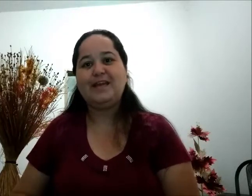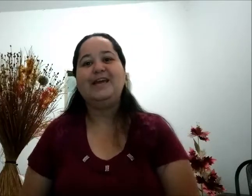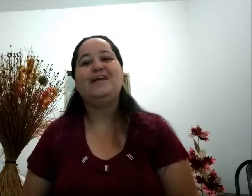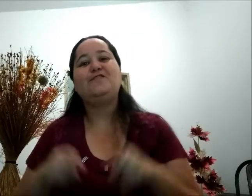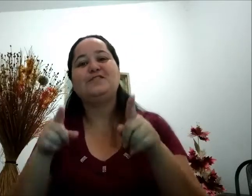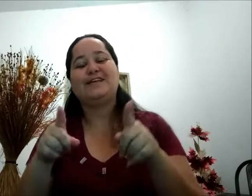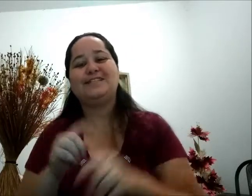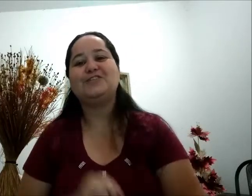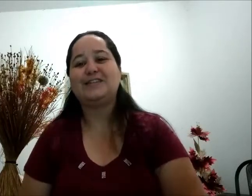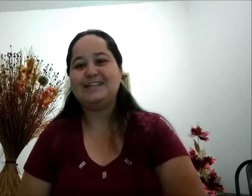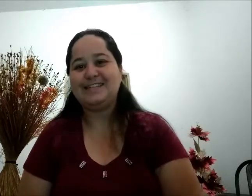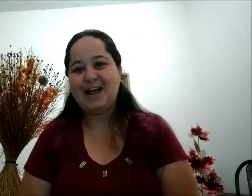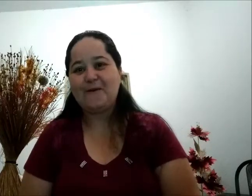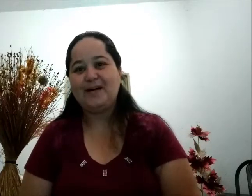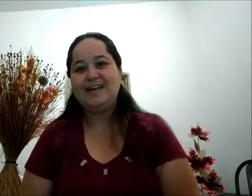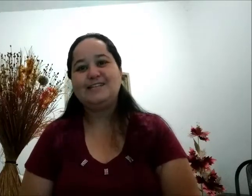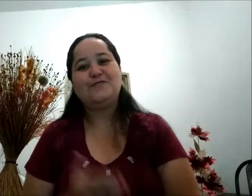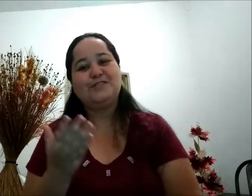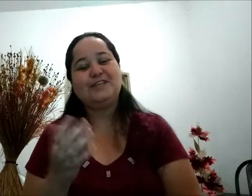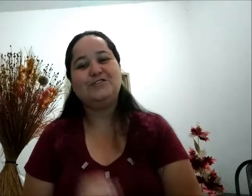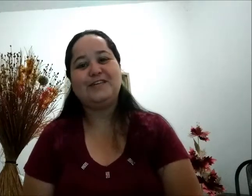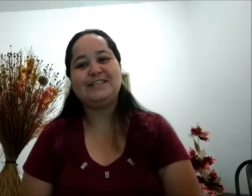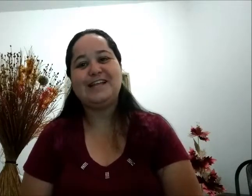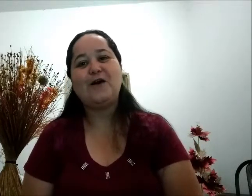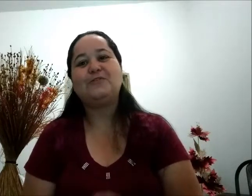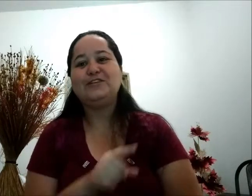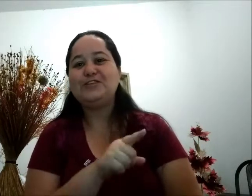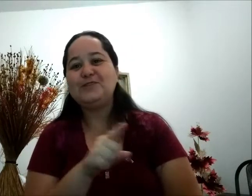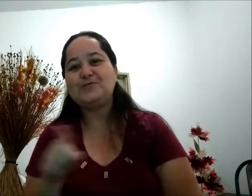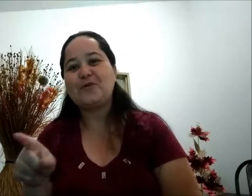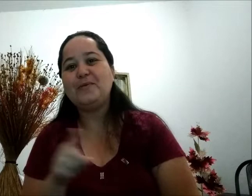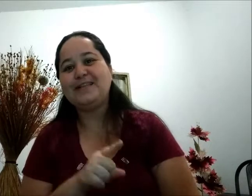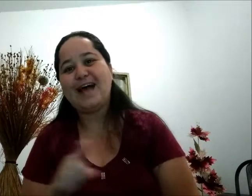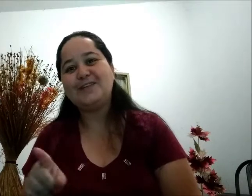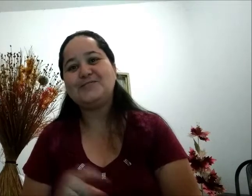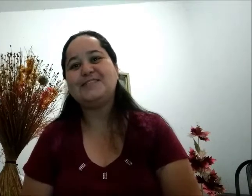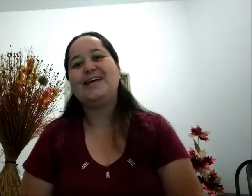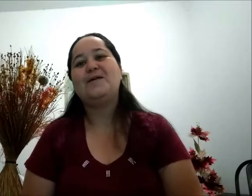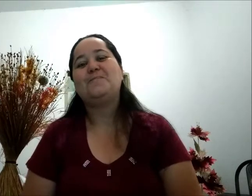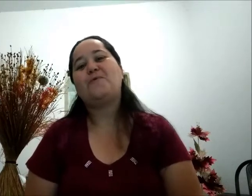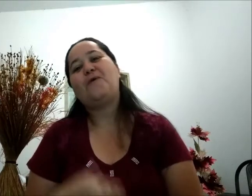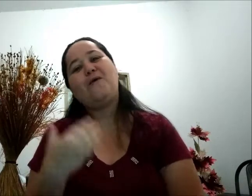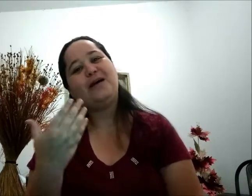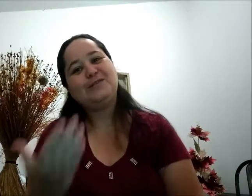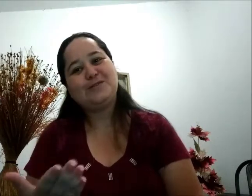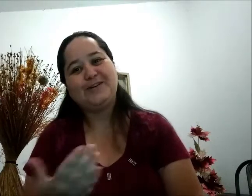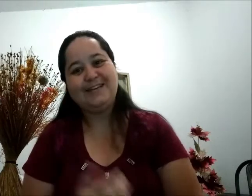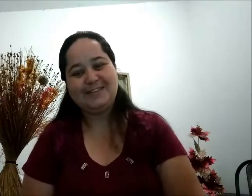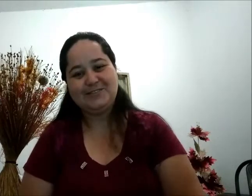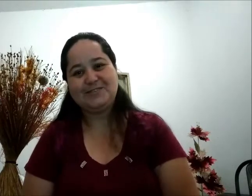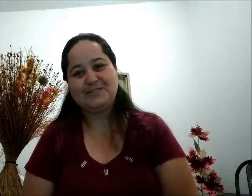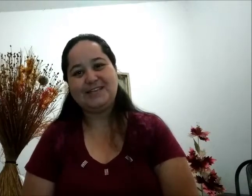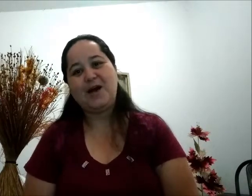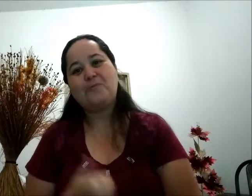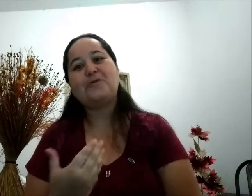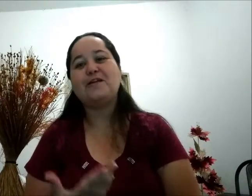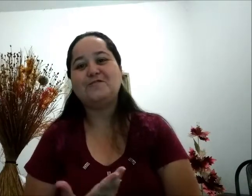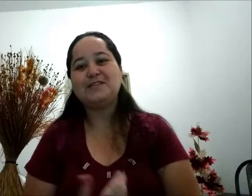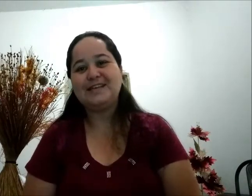E você, você já tem sinal? Se você tiver sinal, deixa aí nos comentários qual é a história do seu sinal, porque você